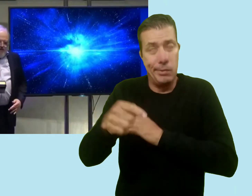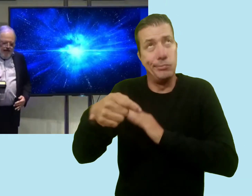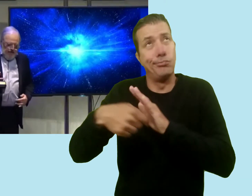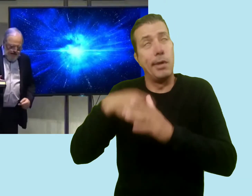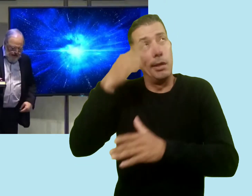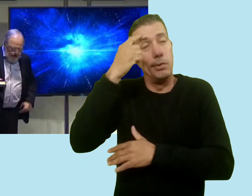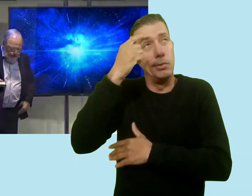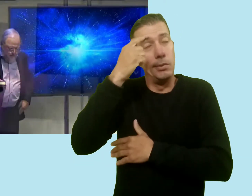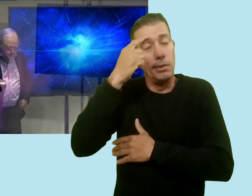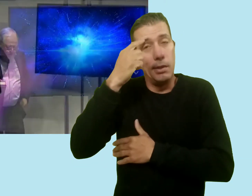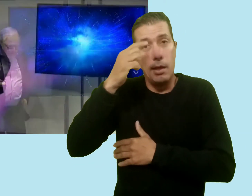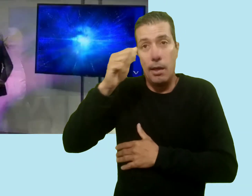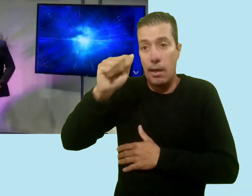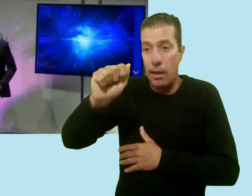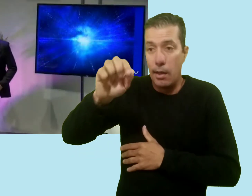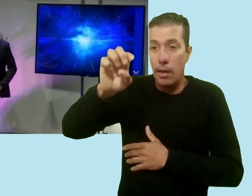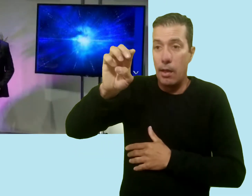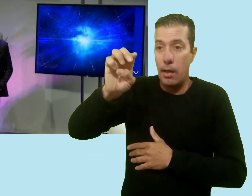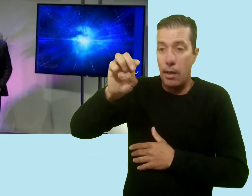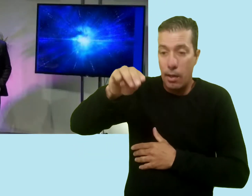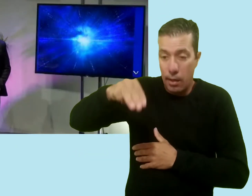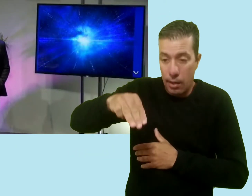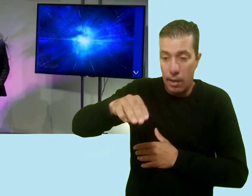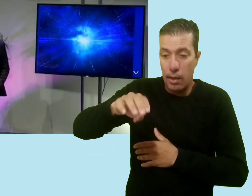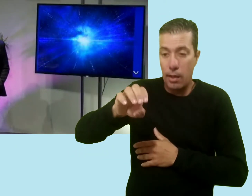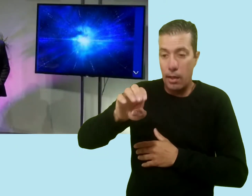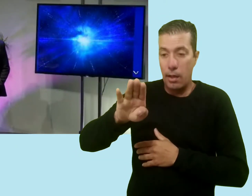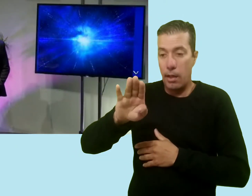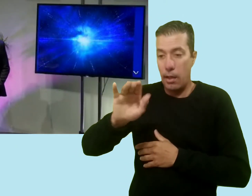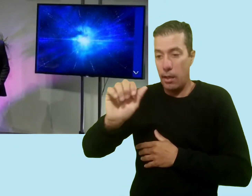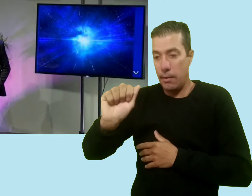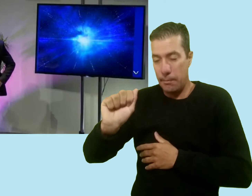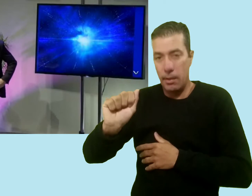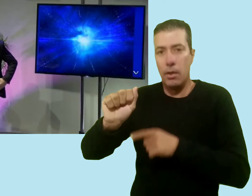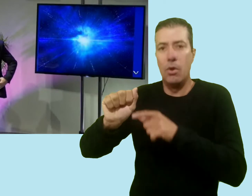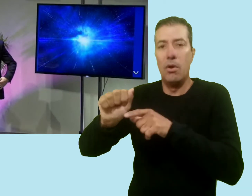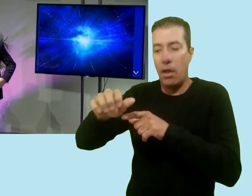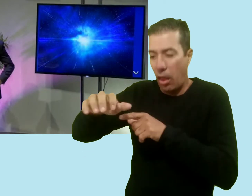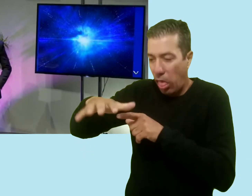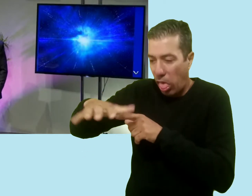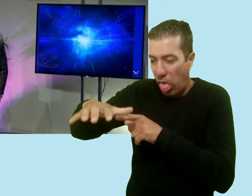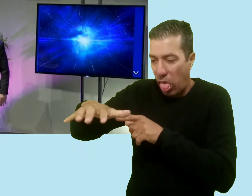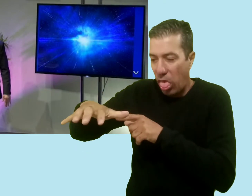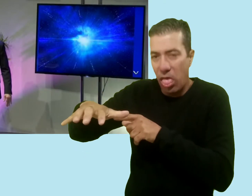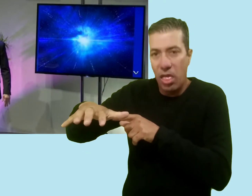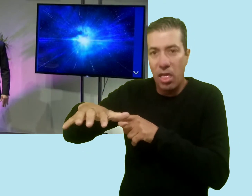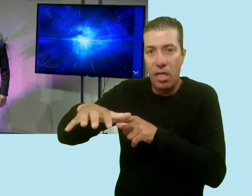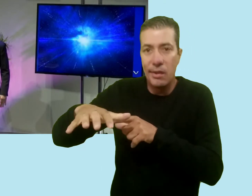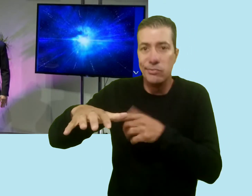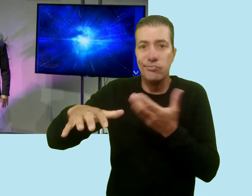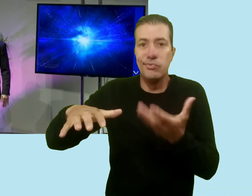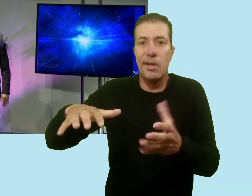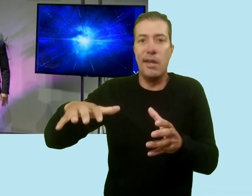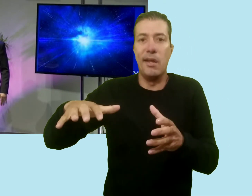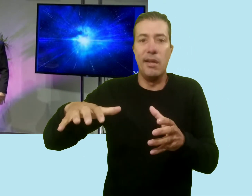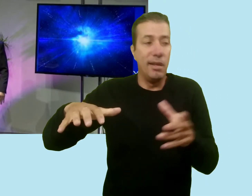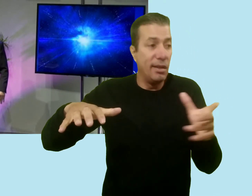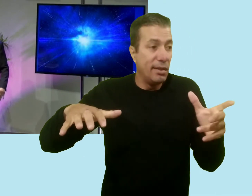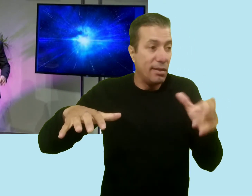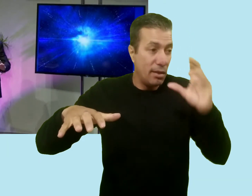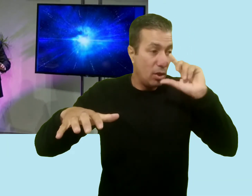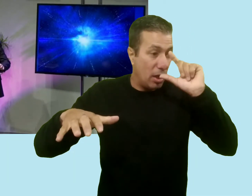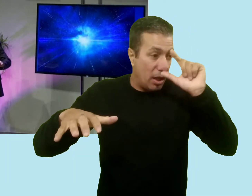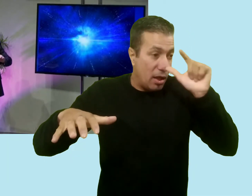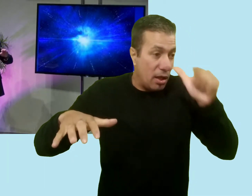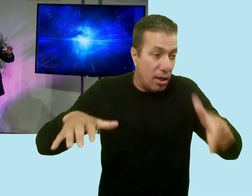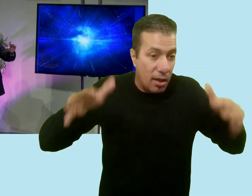não me sai da cabeça é assim: a ameba, quando ela quis não ser mais ameba, uma quis ser elefante